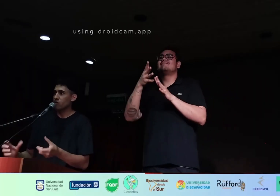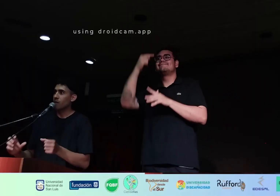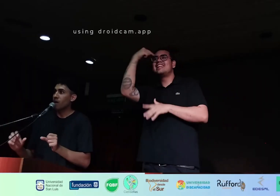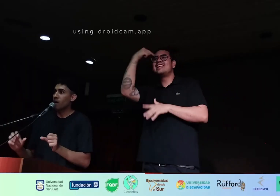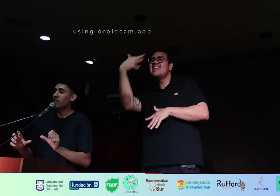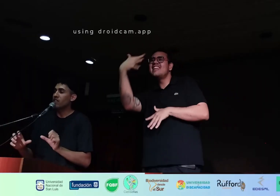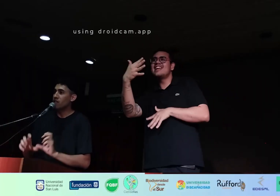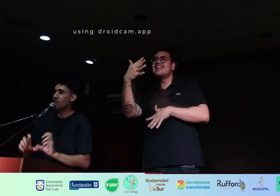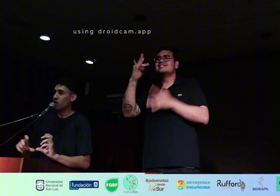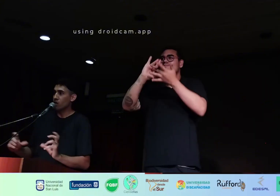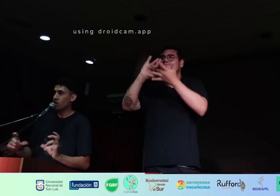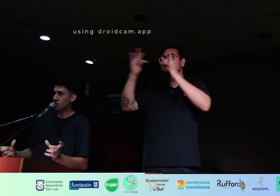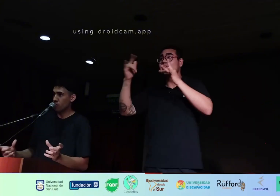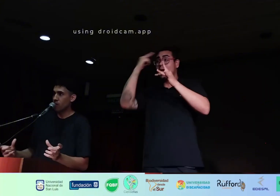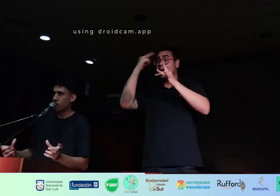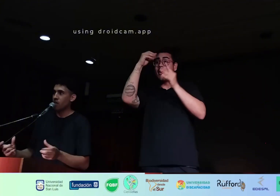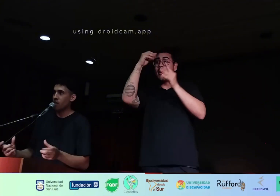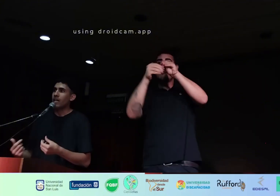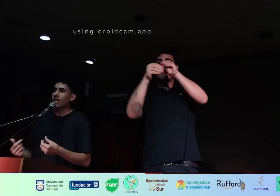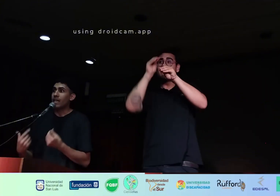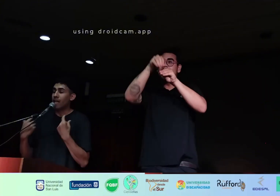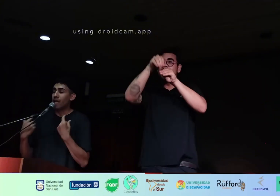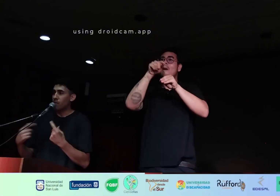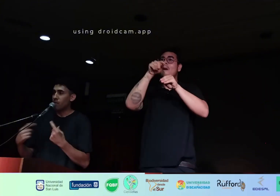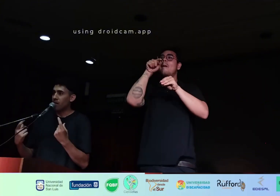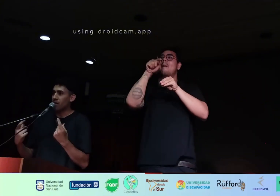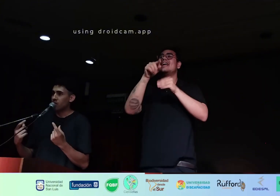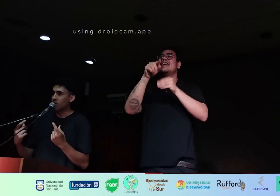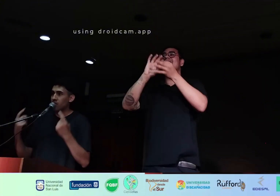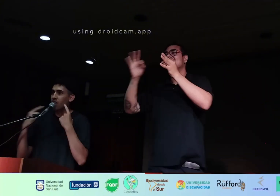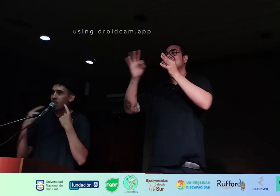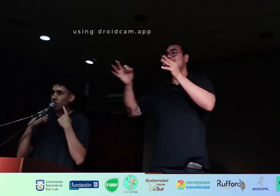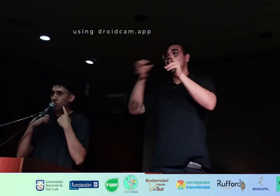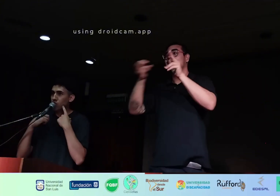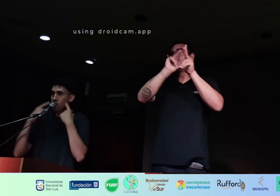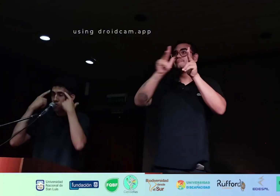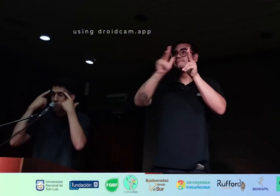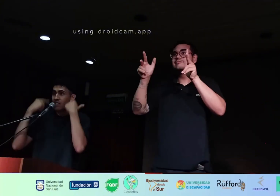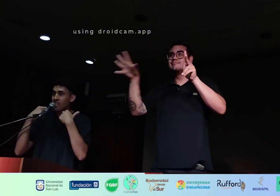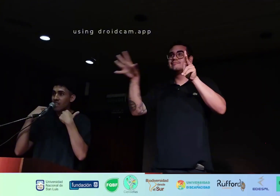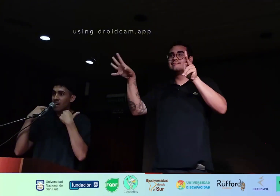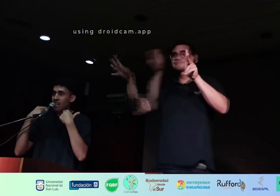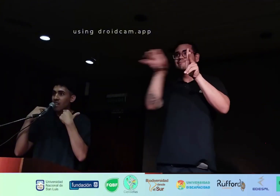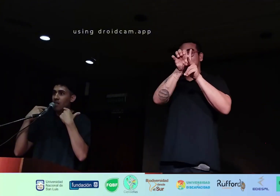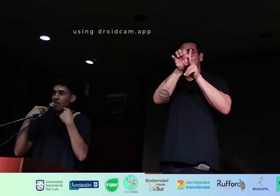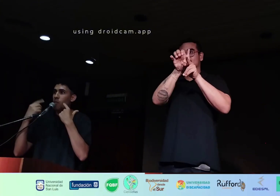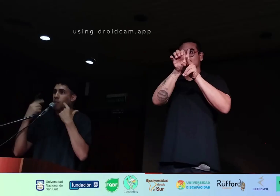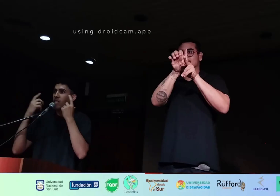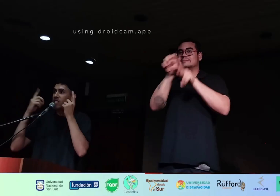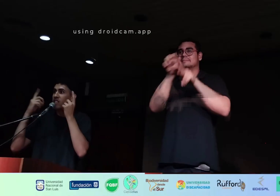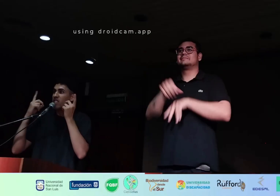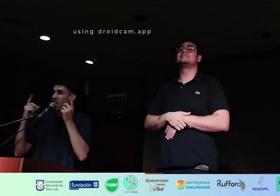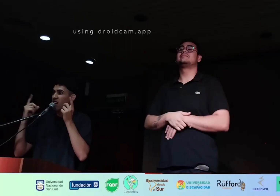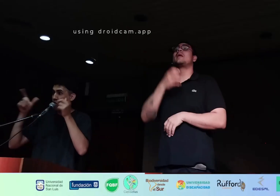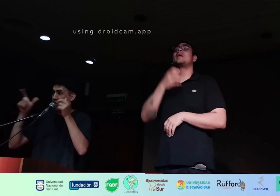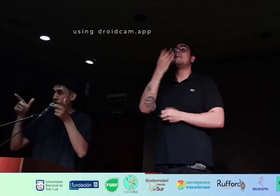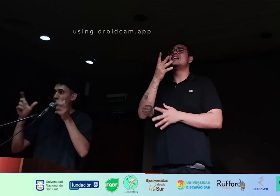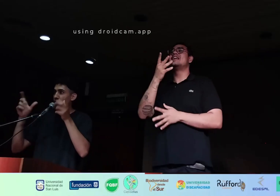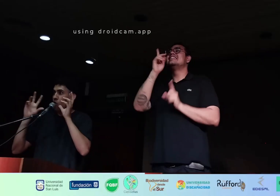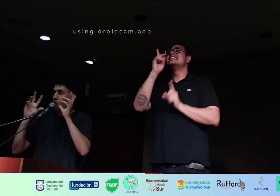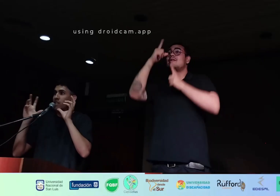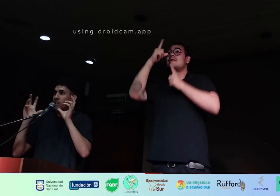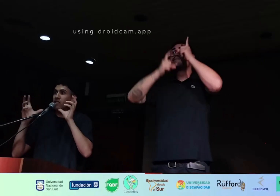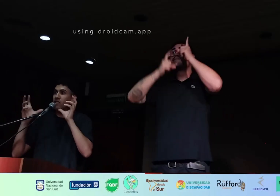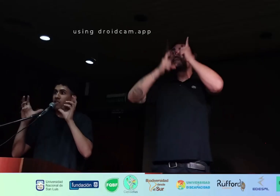va a entender una narración. Y además de tener reconocimiento facial, va a entender el tono o